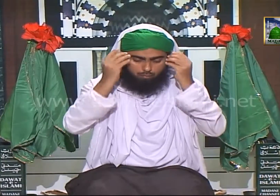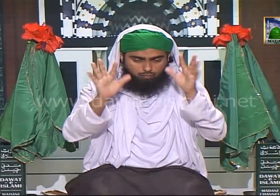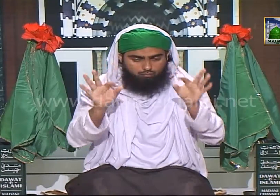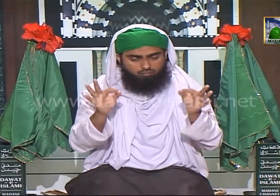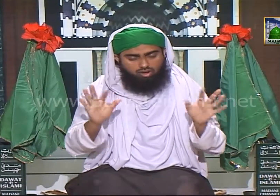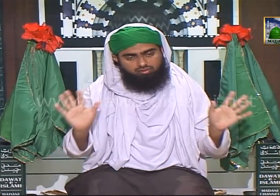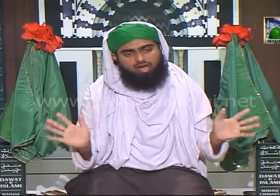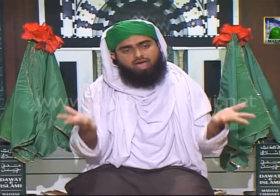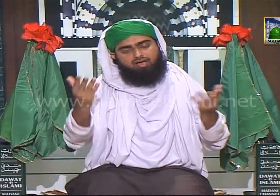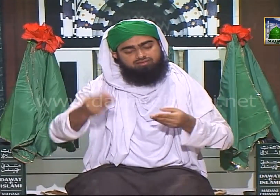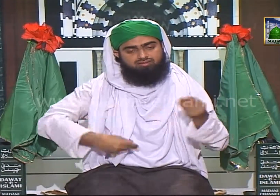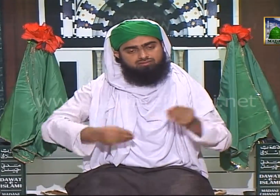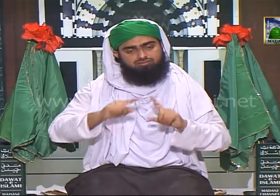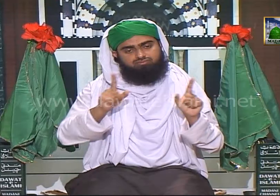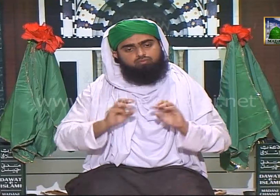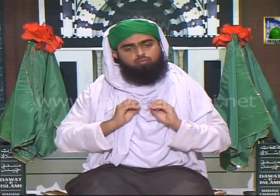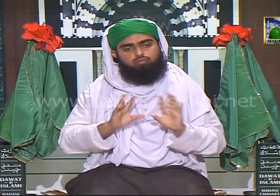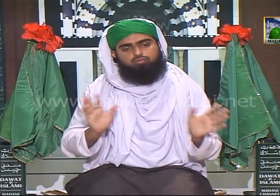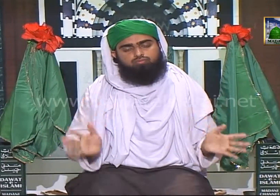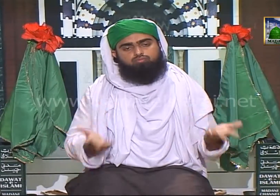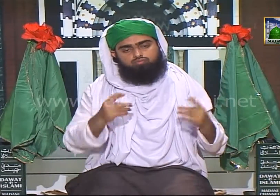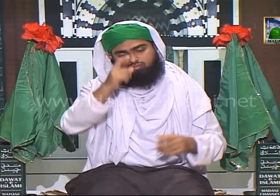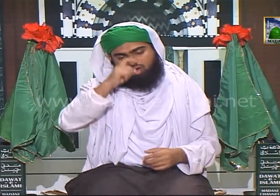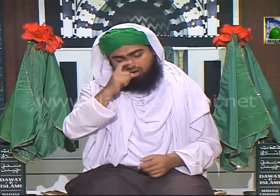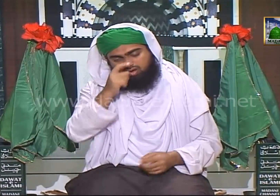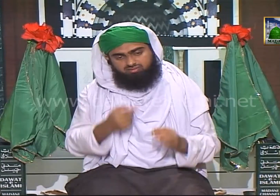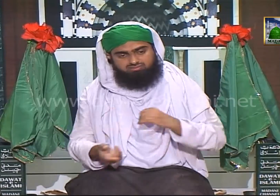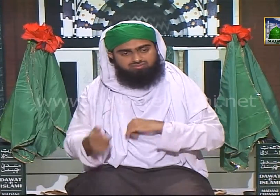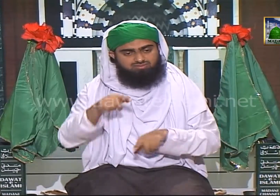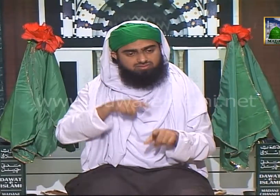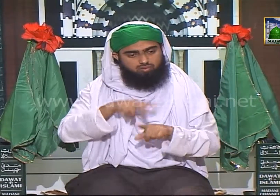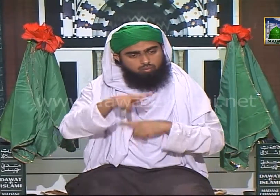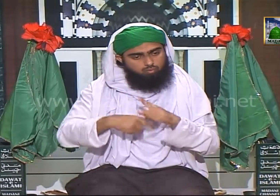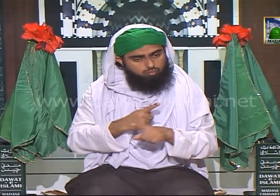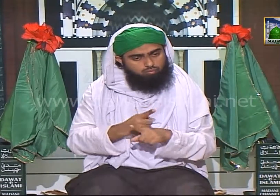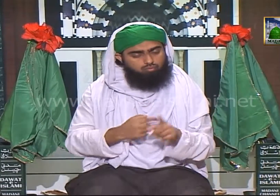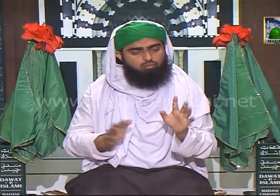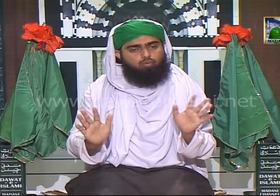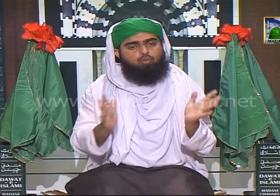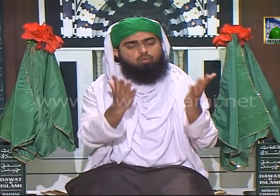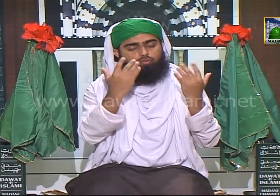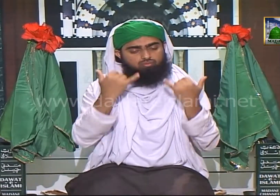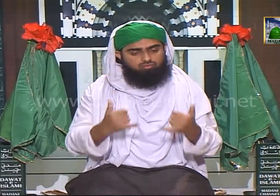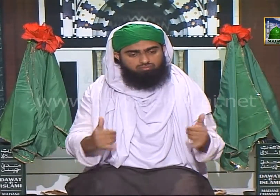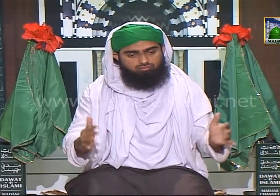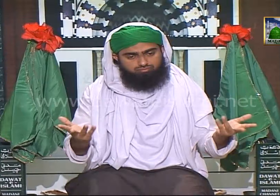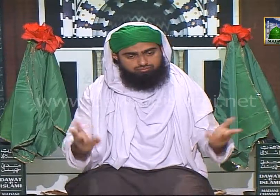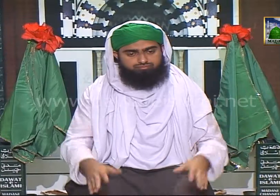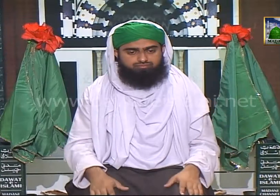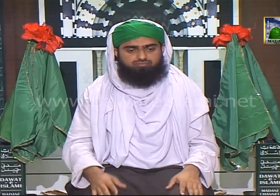کیا ہے عام طور پر, تو پھر وہ چاہے جب بھی دیانتداری نہیں کر سکتا وہ جھوٹ بولتا ہے. ایک بزرگ کا واقعہ احیاء العلوم میں